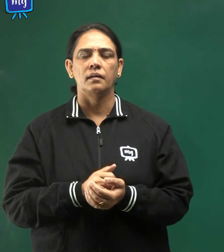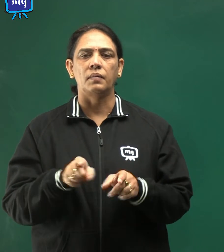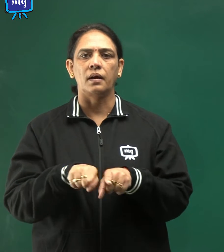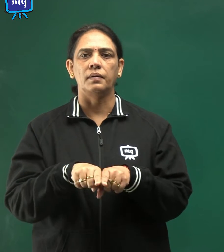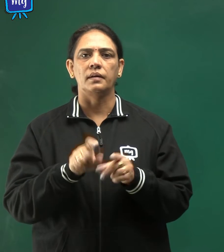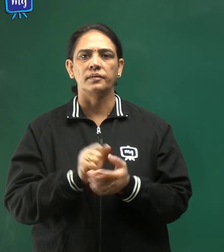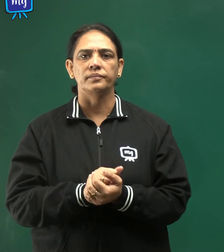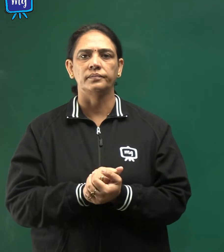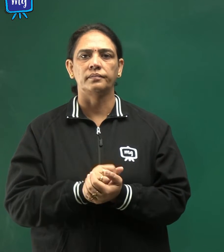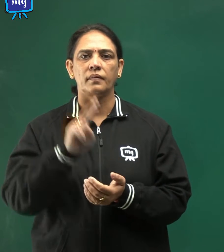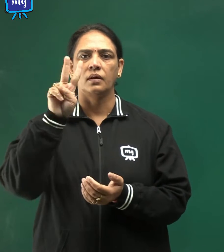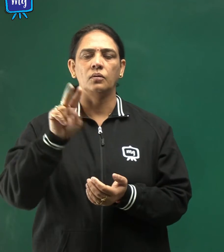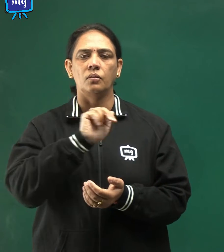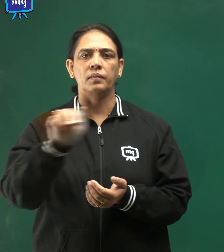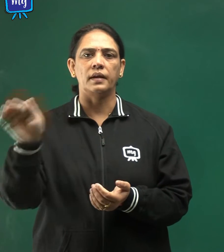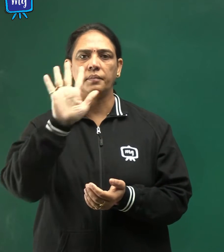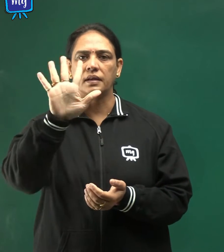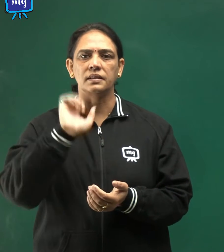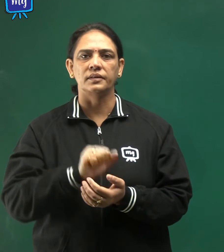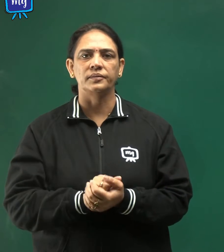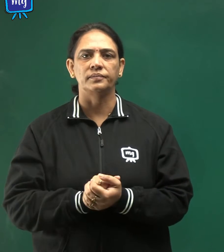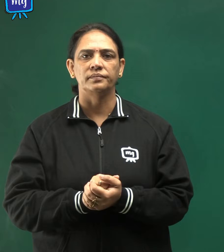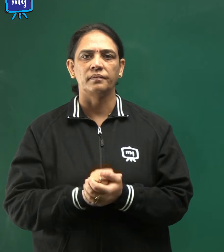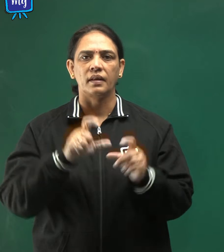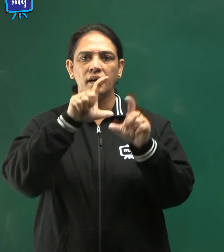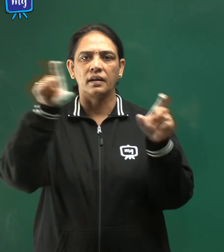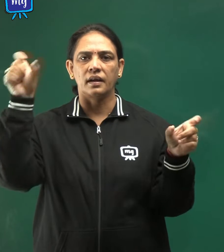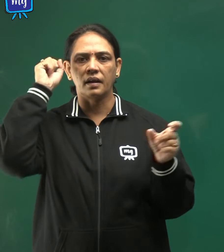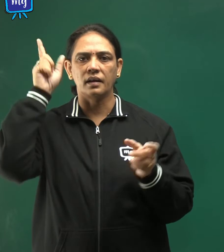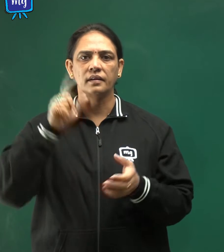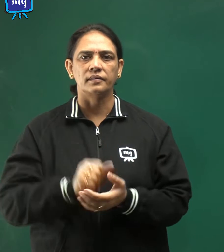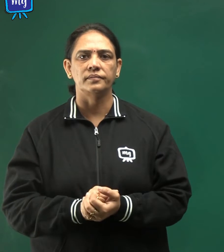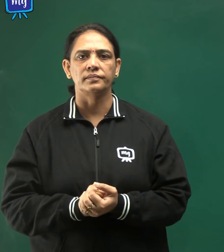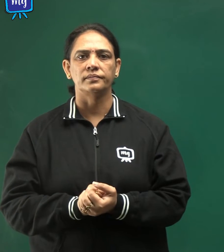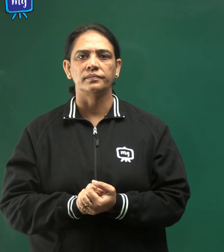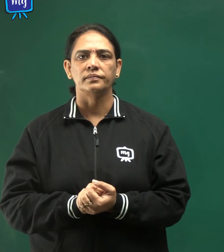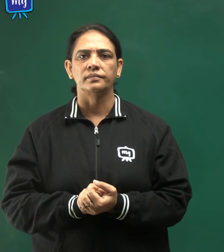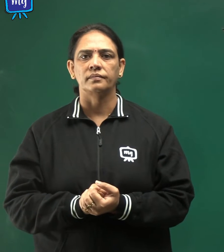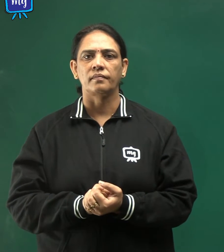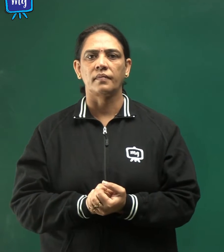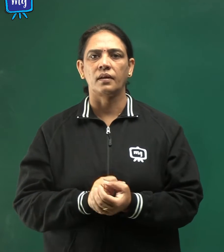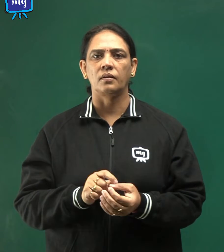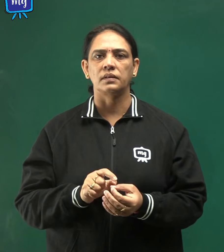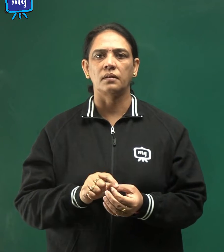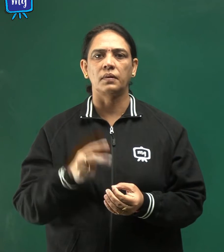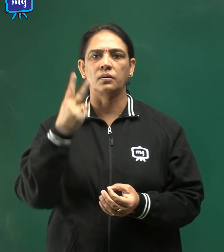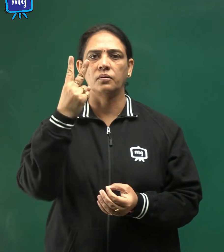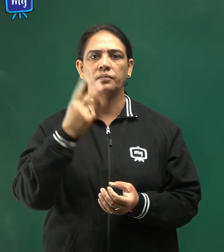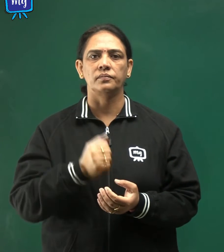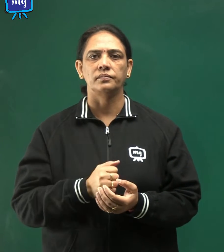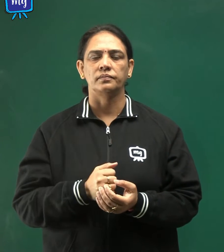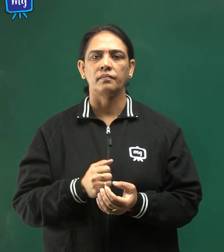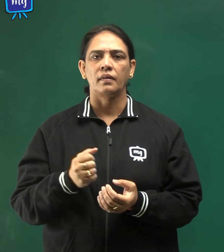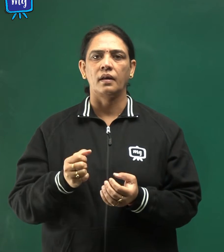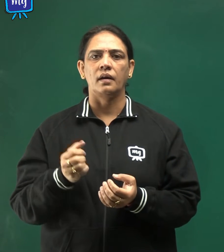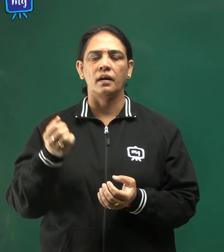बराबर 2/5। समझ आ गया? प्रश्न नंबर 2।